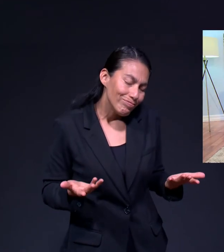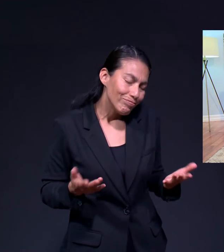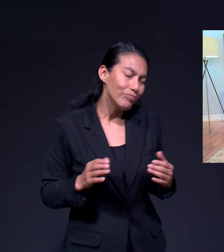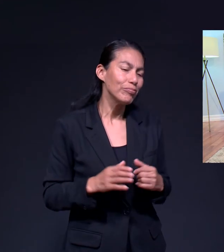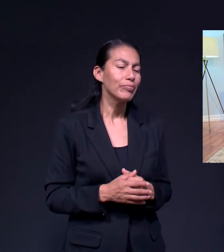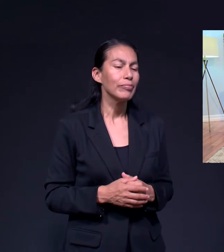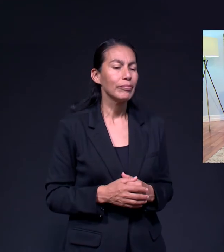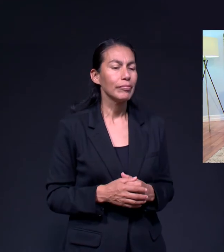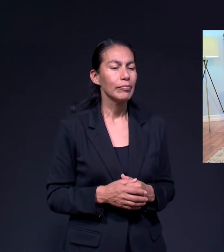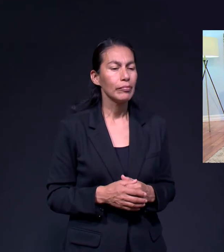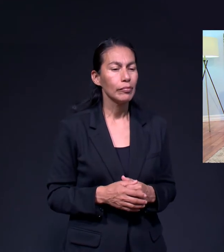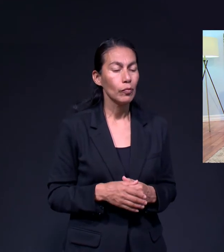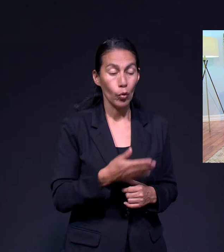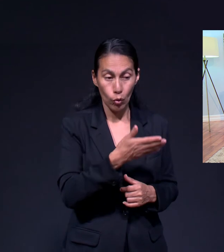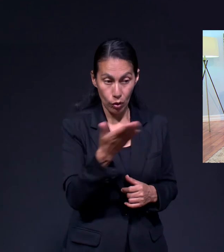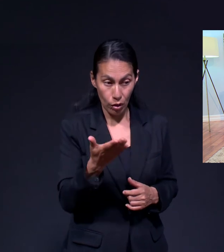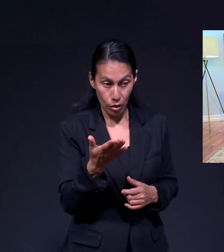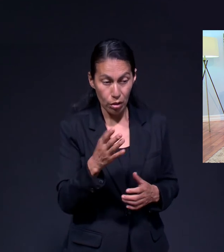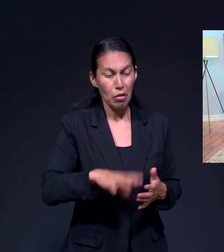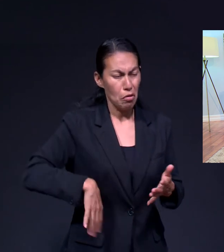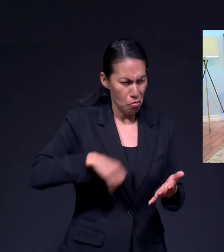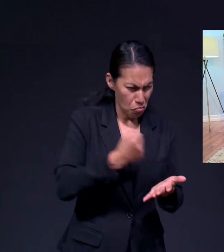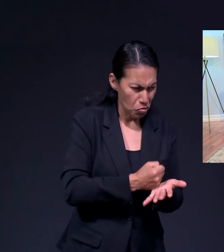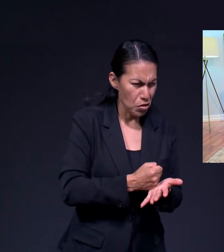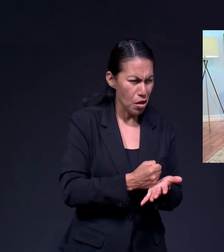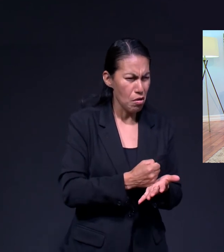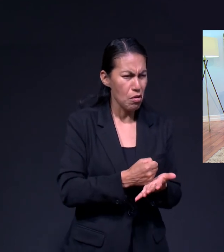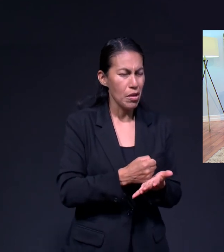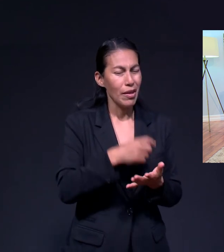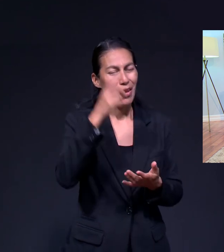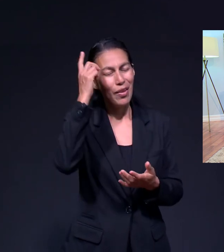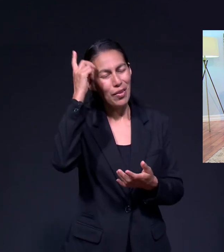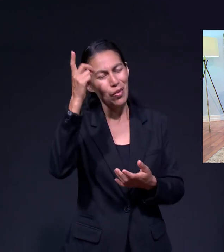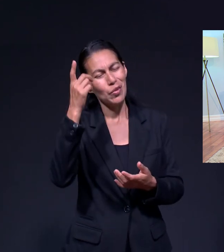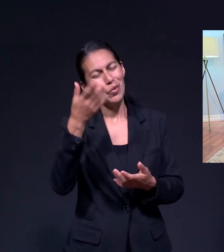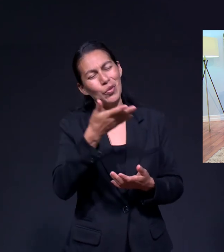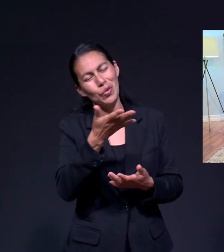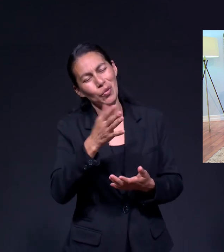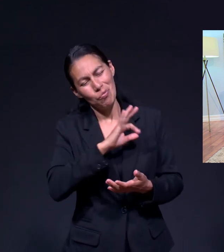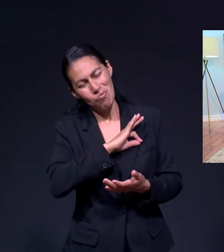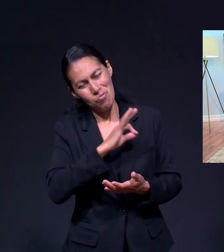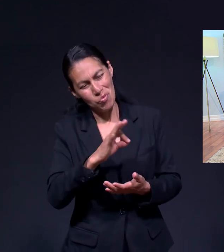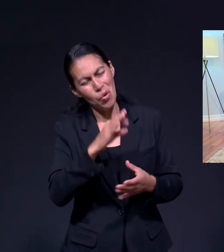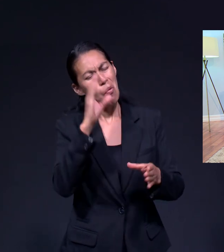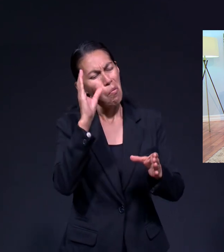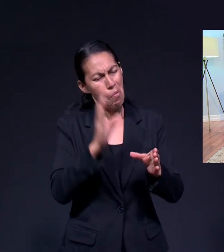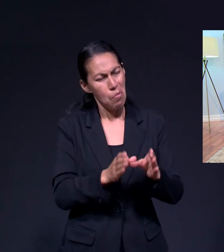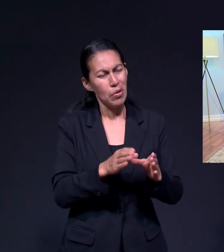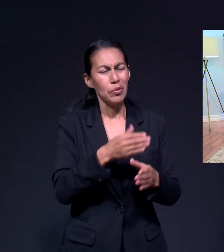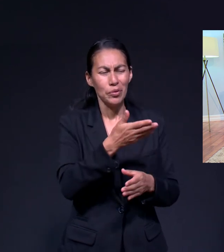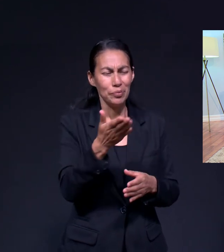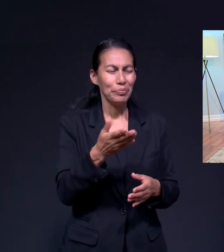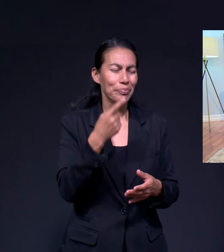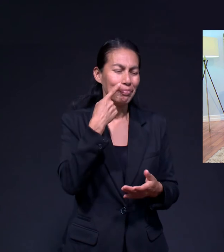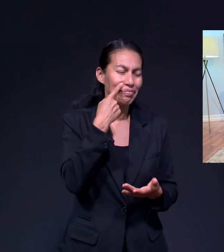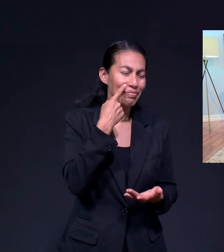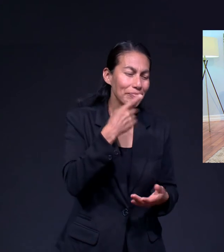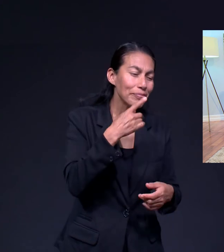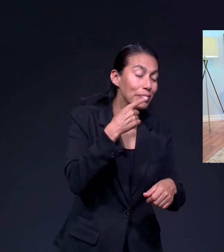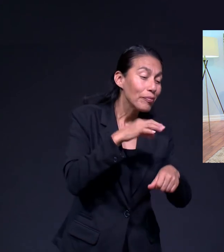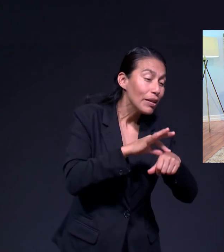tenía que pasar un accidente una cosa y ustedes hicieron lo mejor y dios hizo todo lo